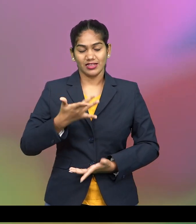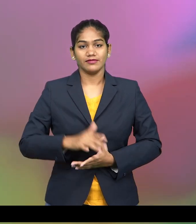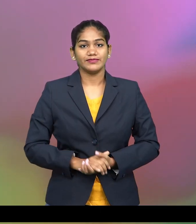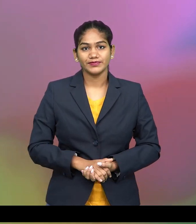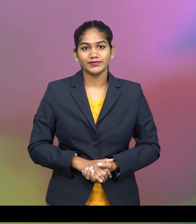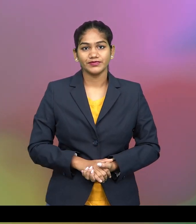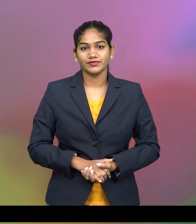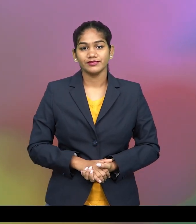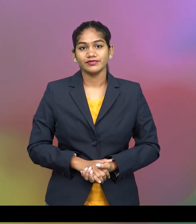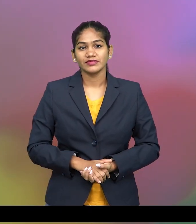ಅಜೀರ್ಣ,